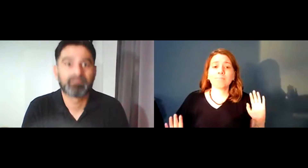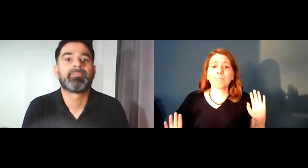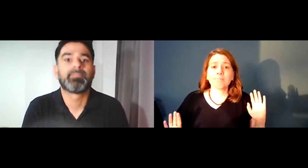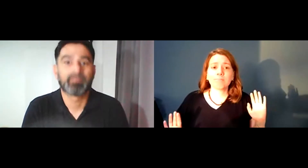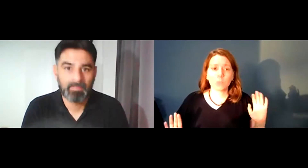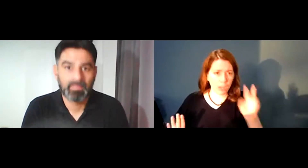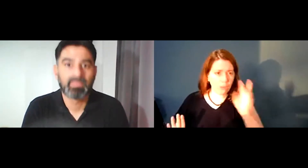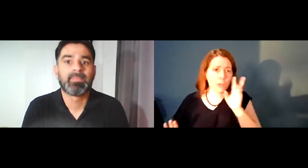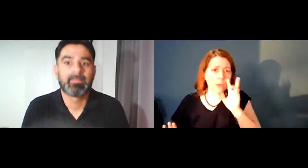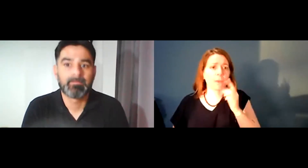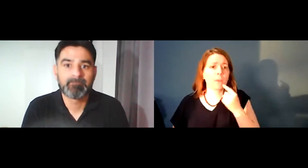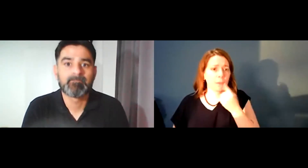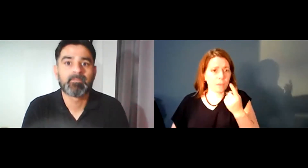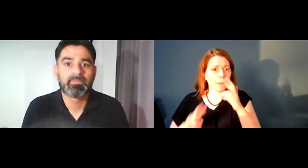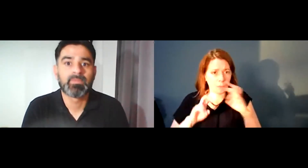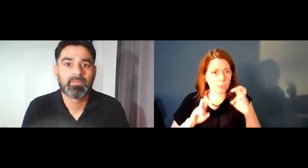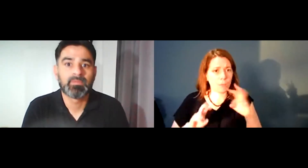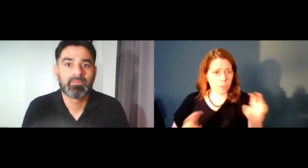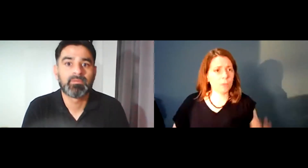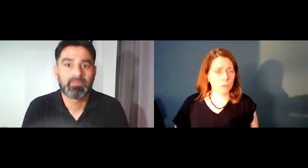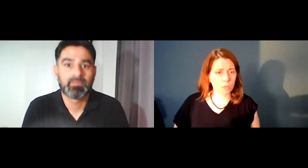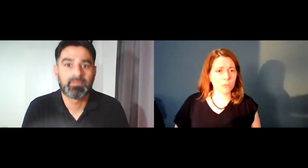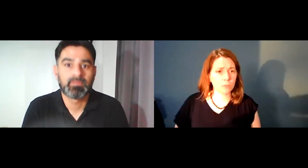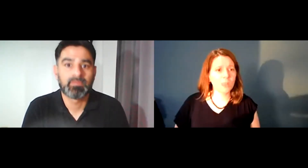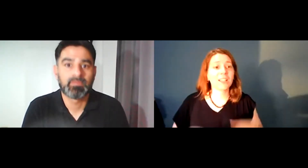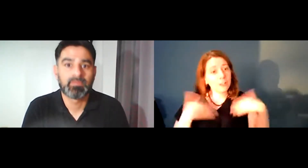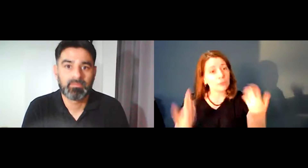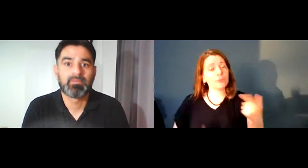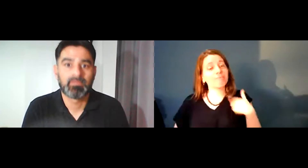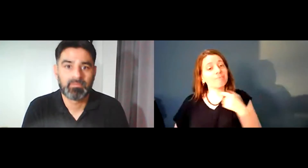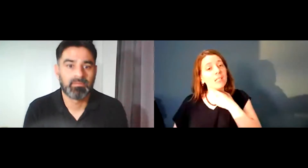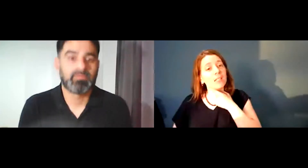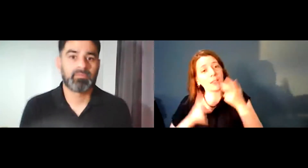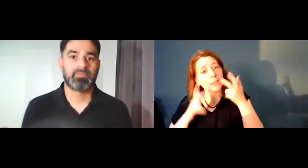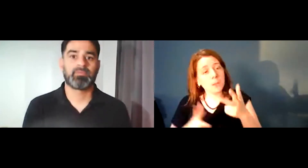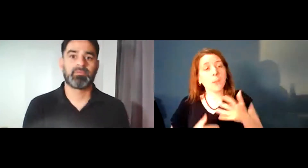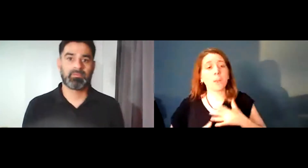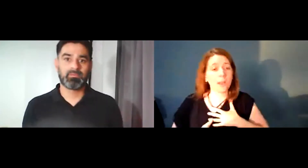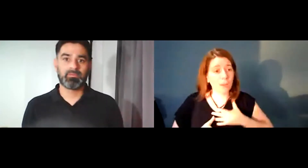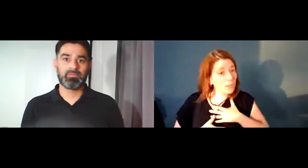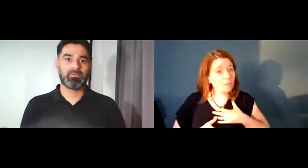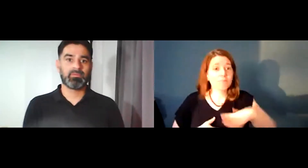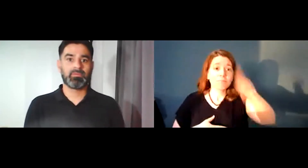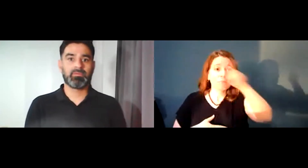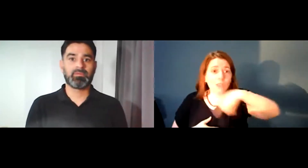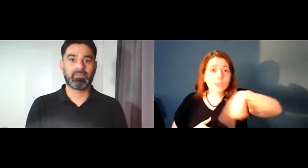Y lo otro que les quería decir, que para mí fue muy importante esperar el jueves a las 6 de la